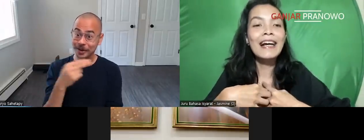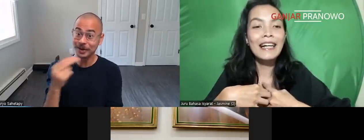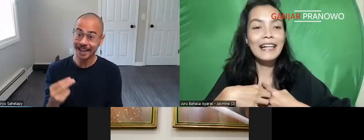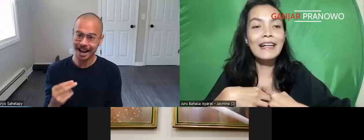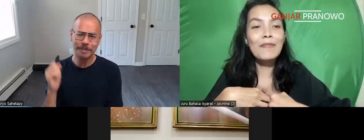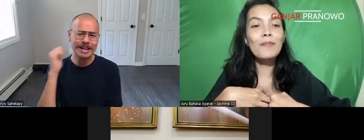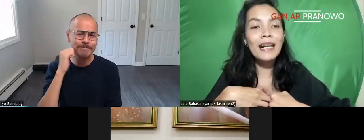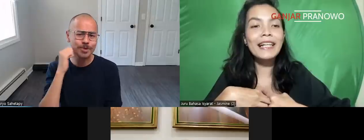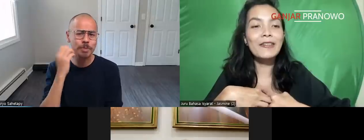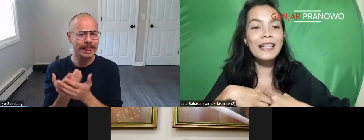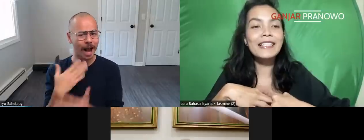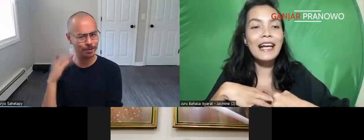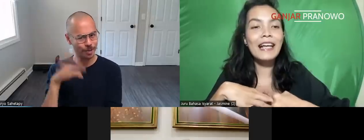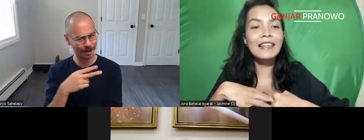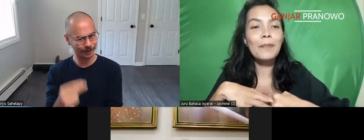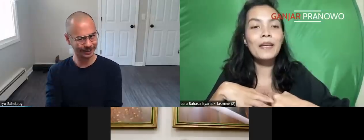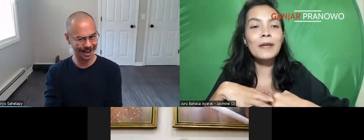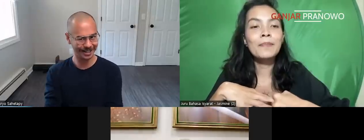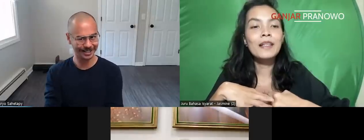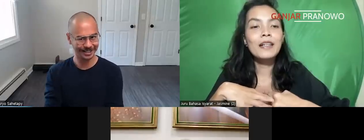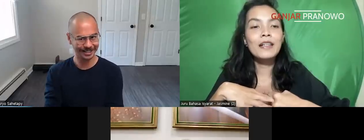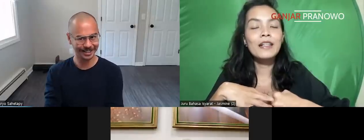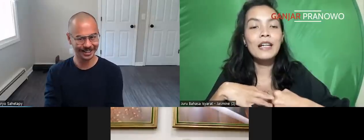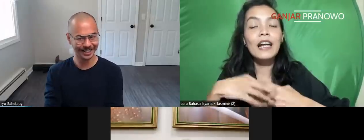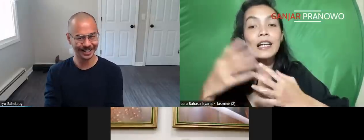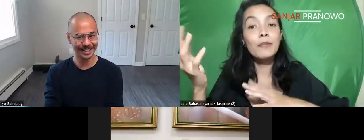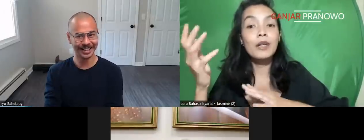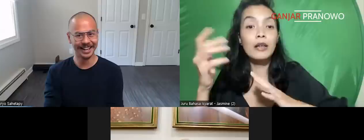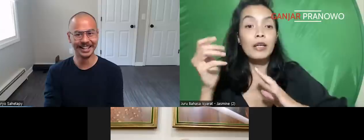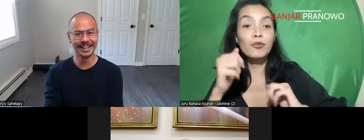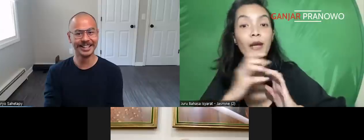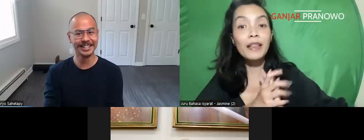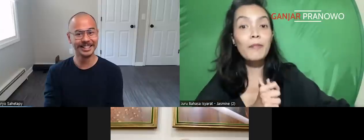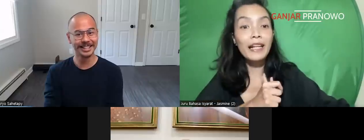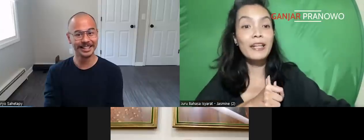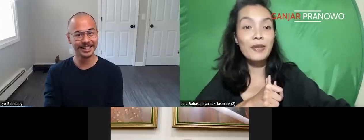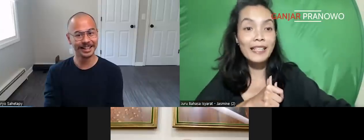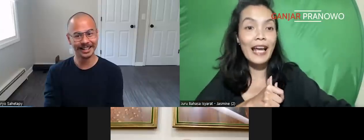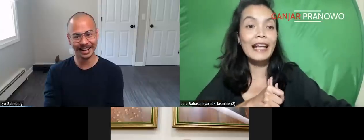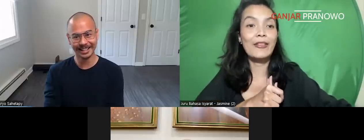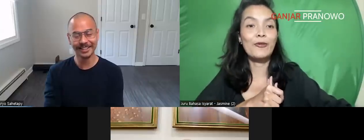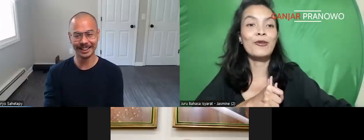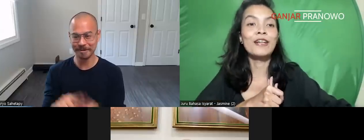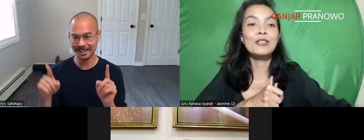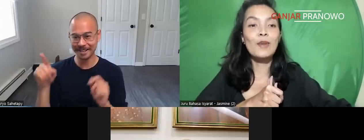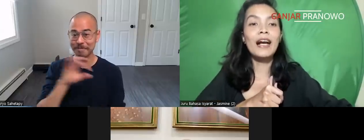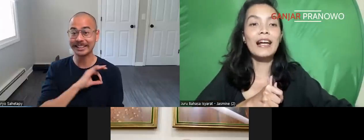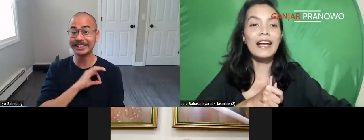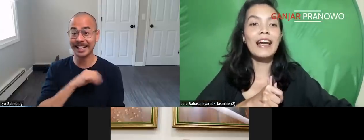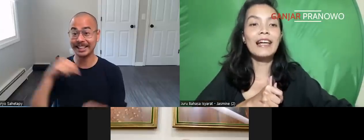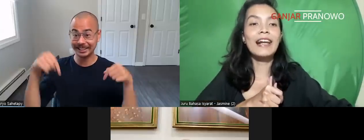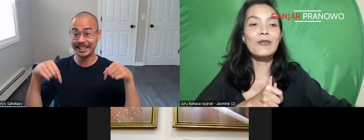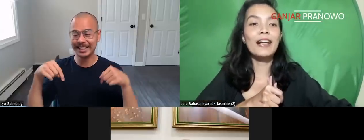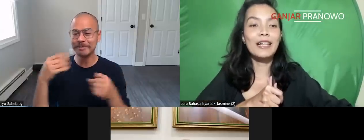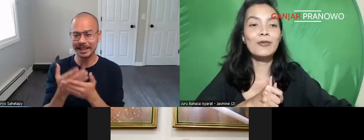ee Mau balik ke Indonesia tapi eh karena Eh ibu saya minta balik ke Indonesia gitu cuma